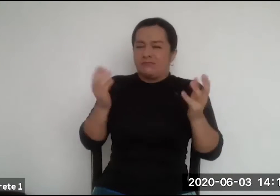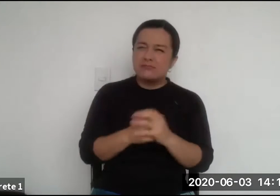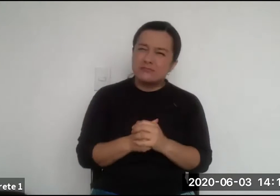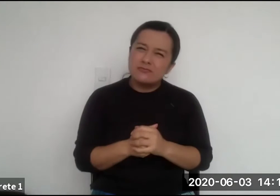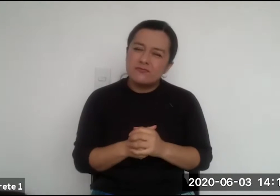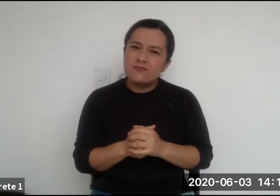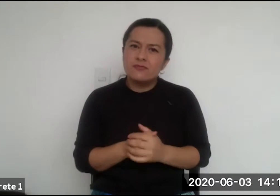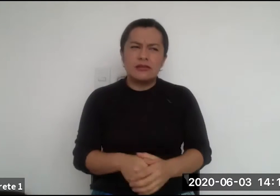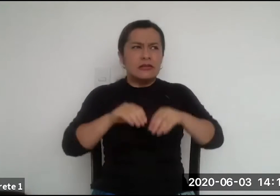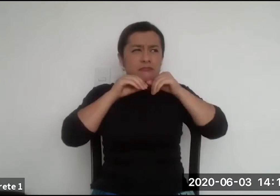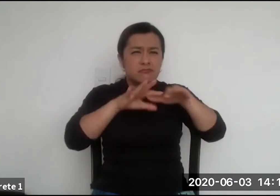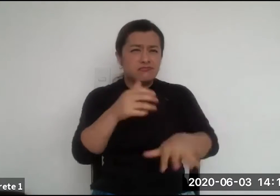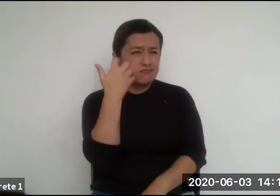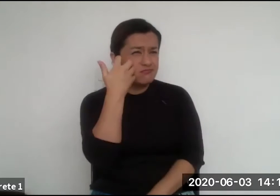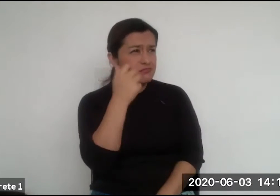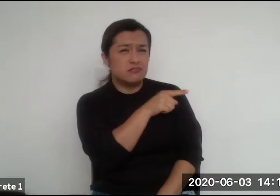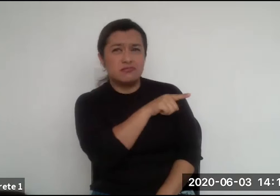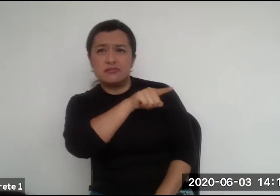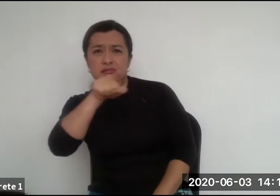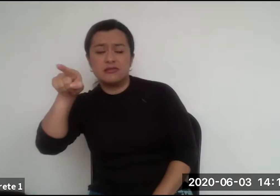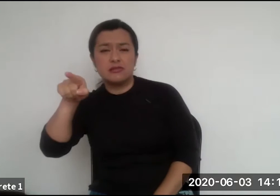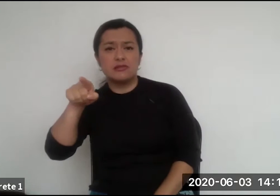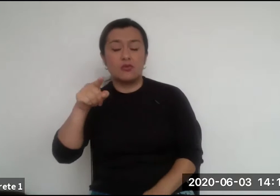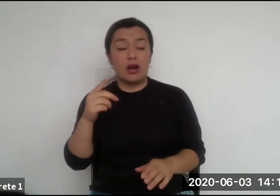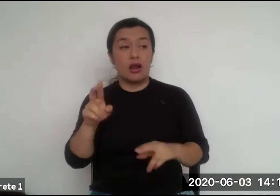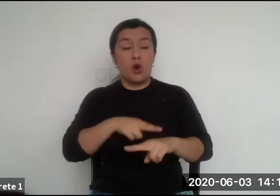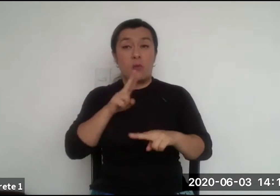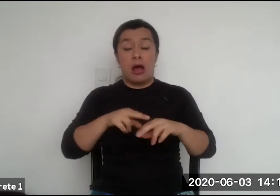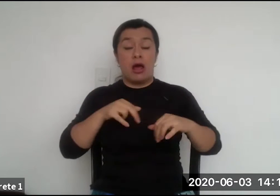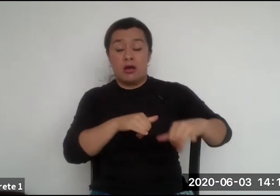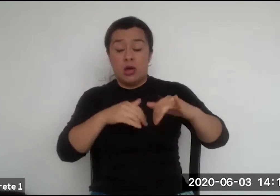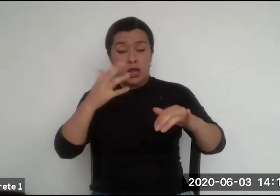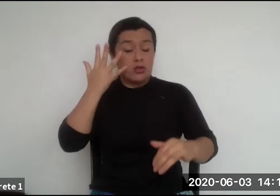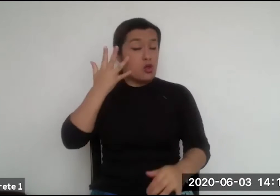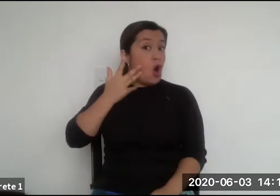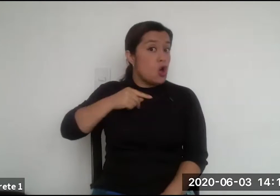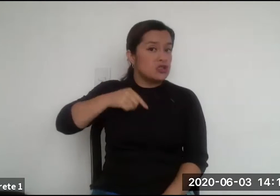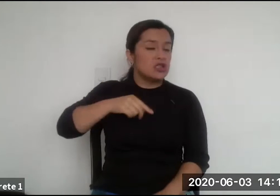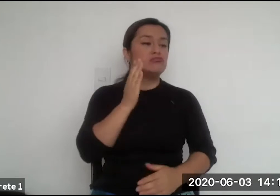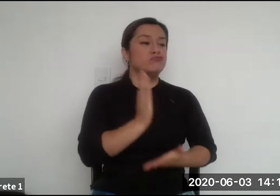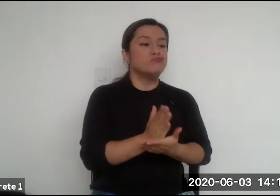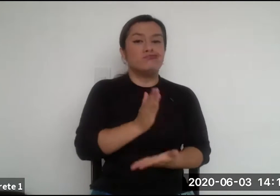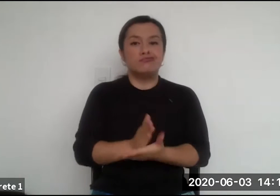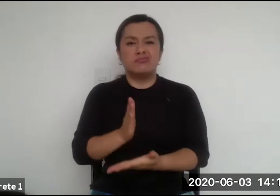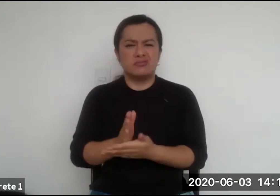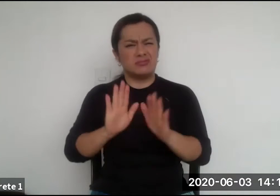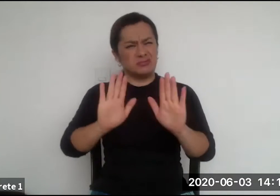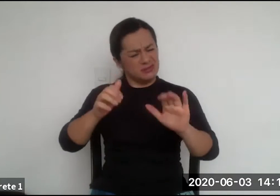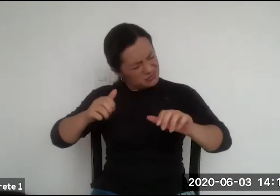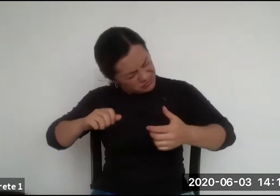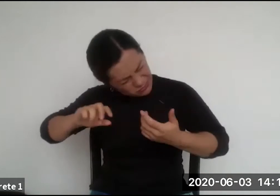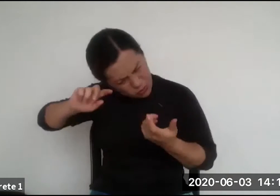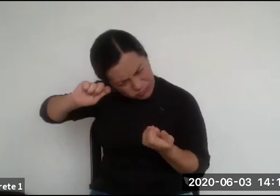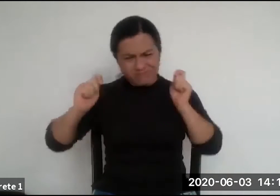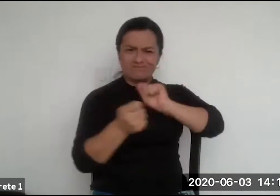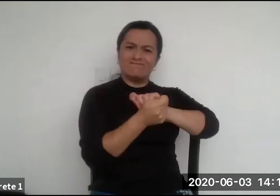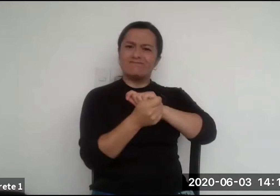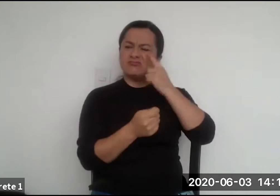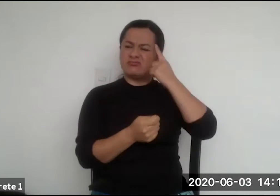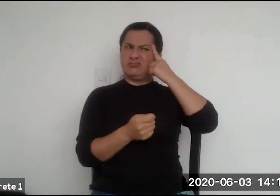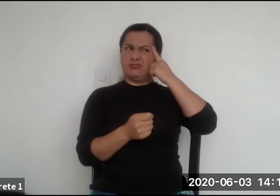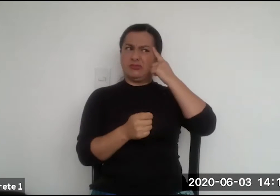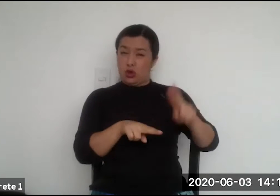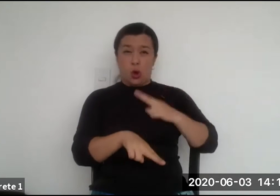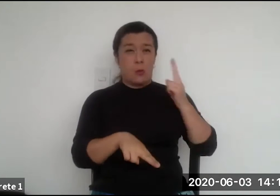es trastocar todas las normalidades instituidas, cotidianizadas. Nos invita a repensar, a cuestionar eso que nombramos como